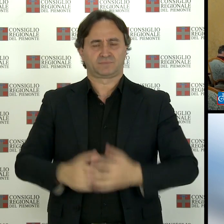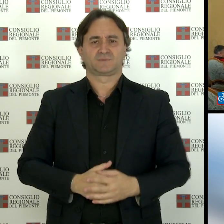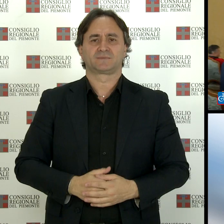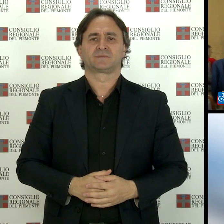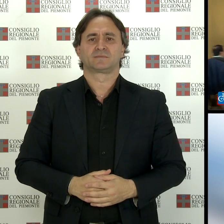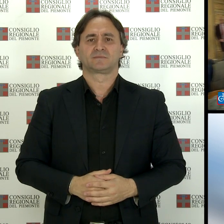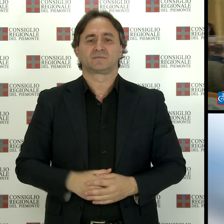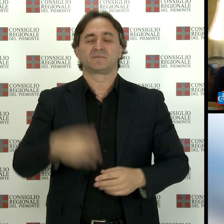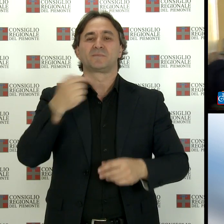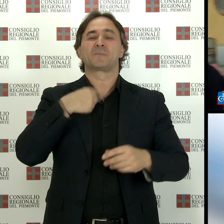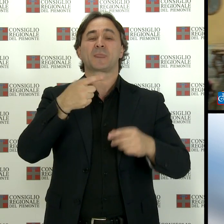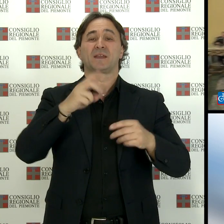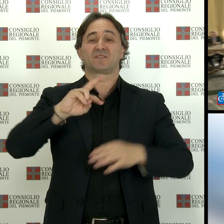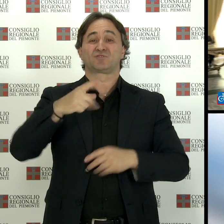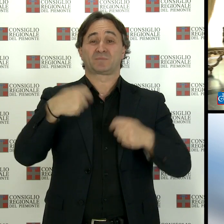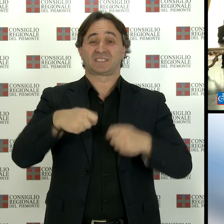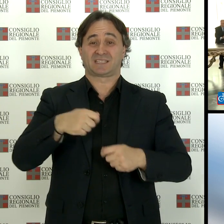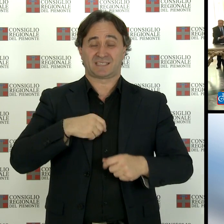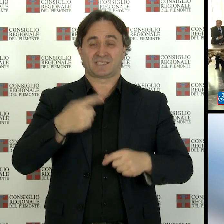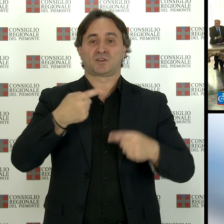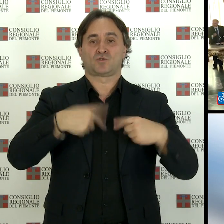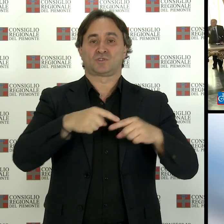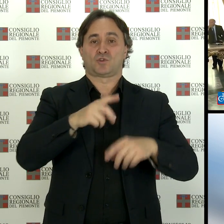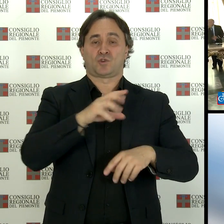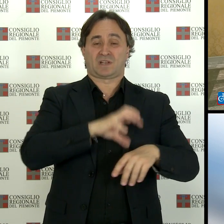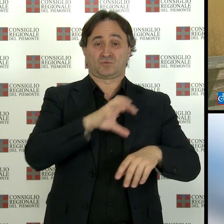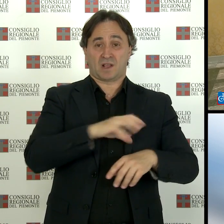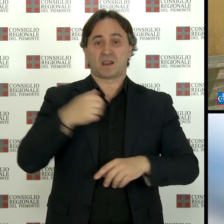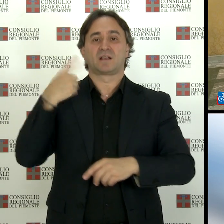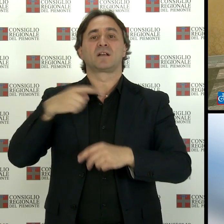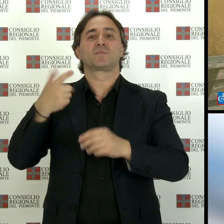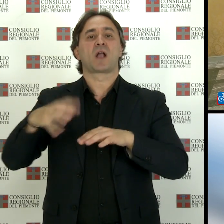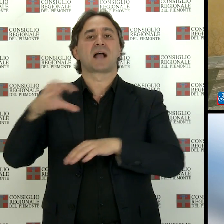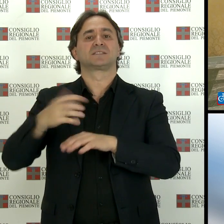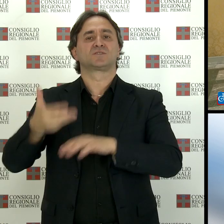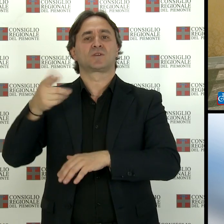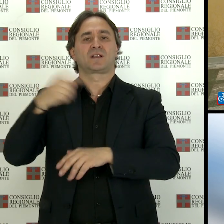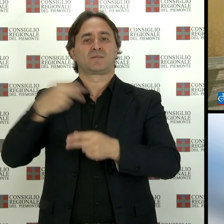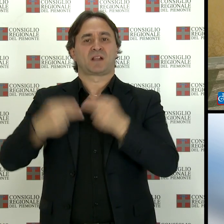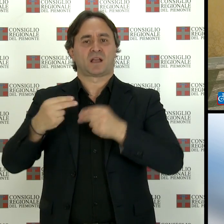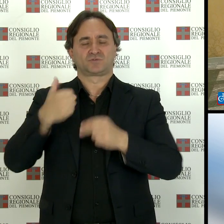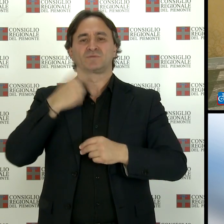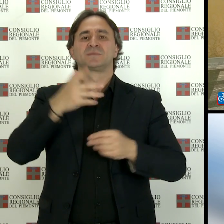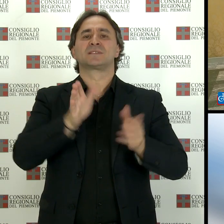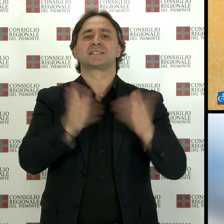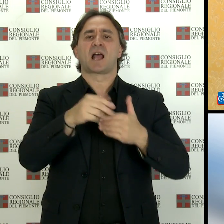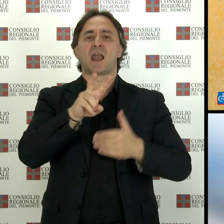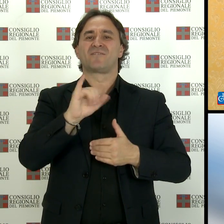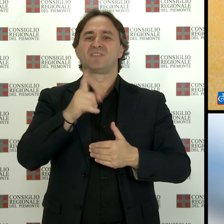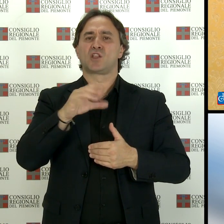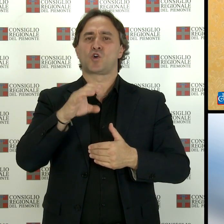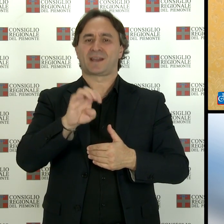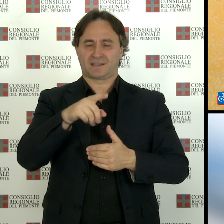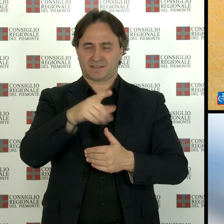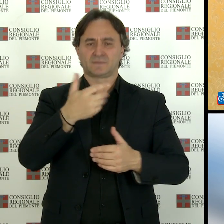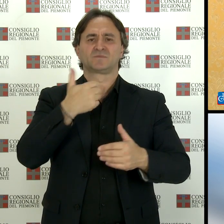Il vicepresidente del Consiglio regionale e l'assessore al bilancio hanno ricevuto nella giornata del 18 ottobre in Sala Viglione una delegazione